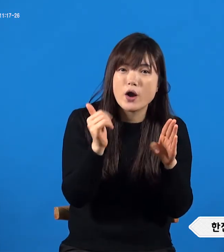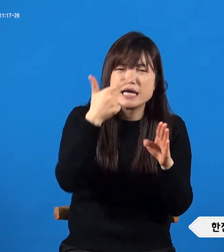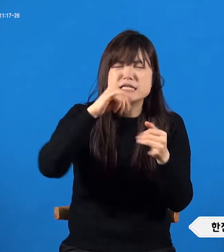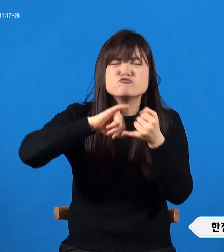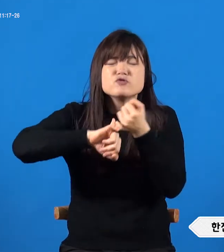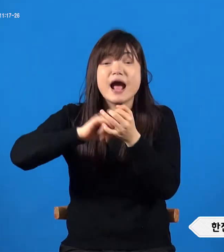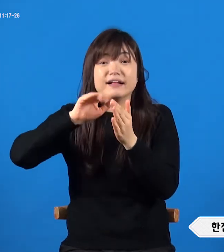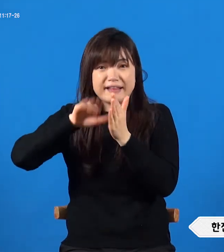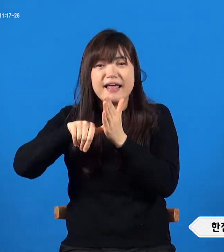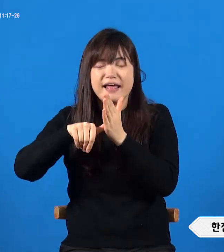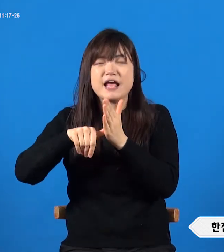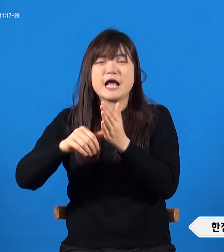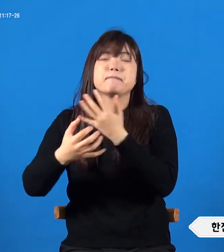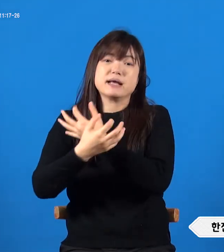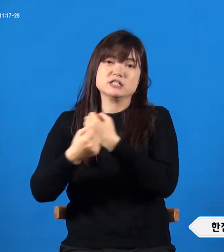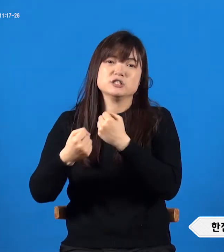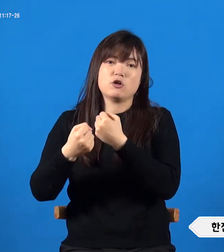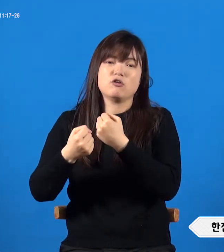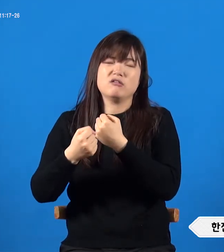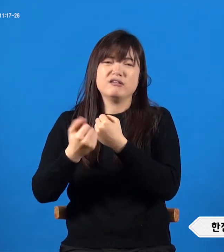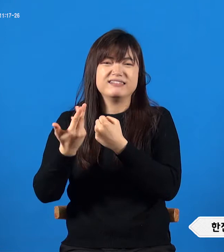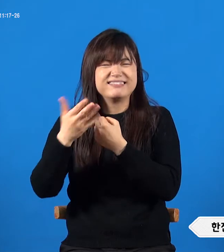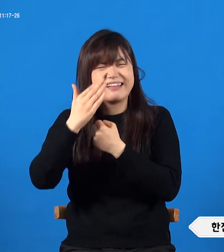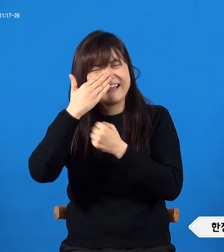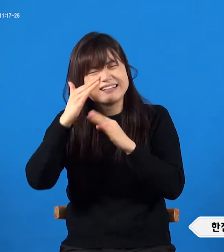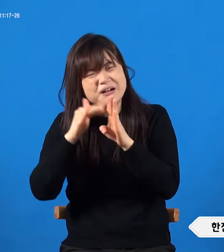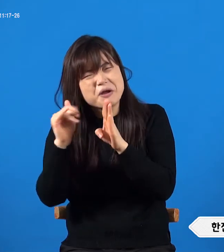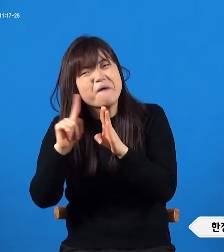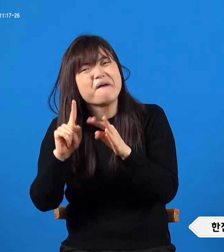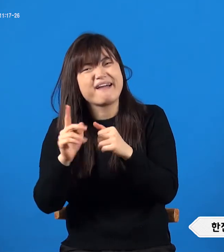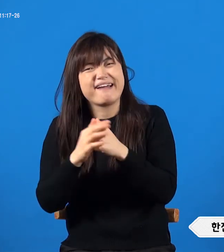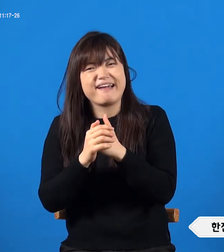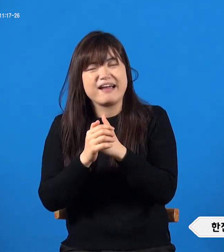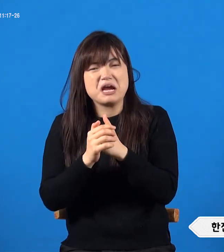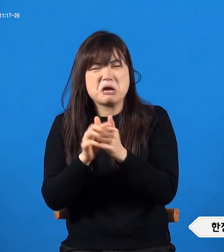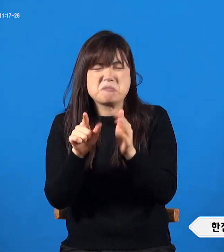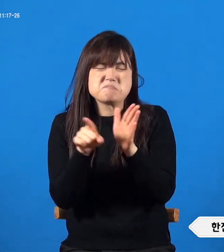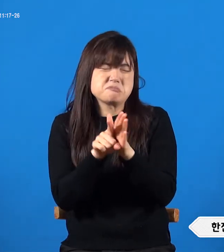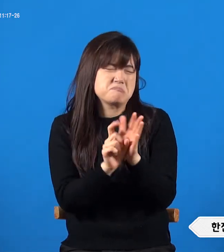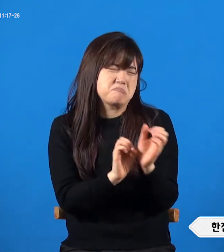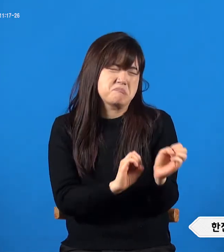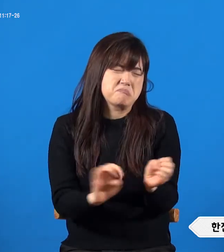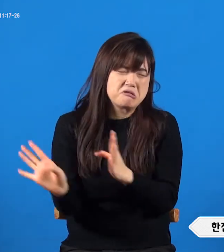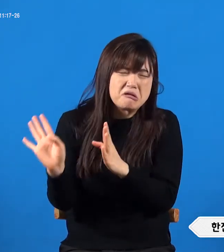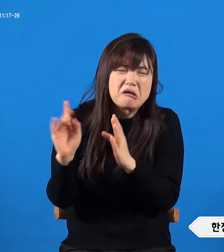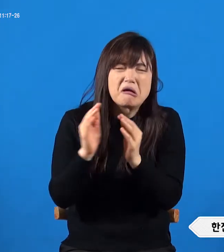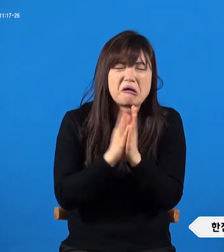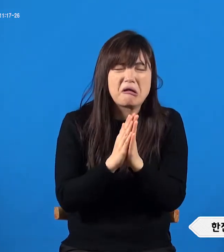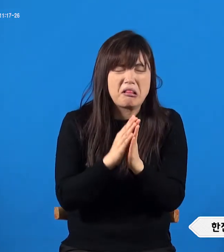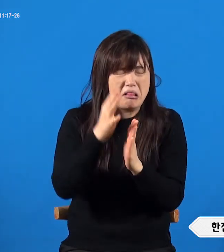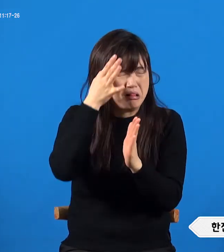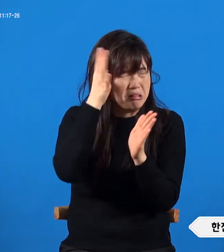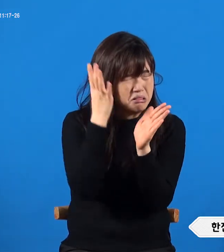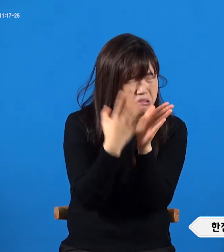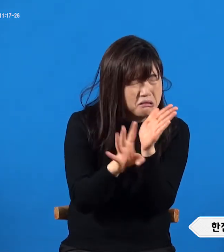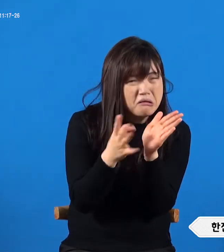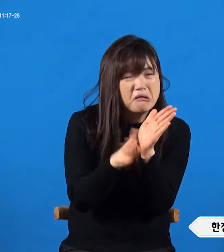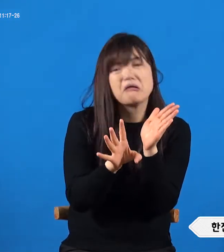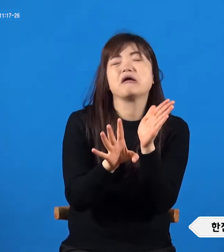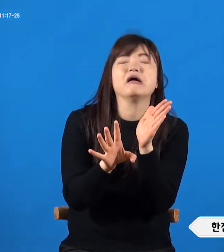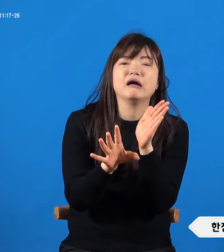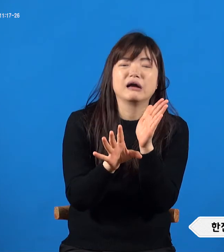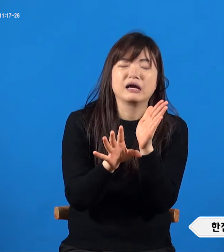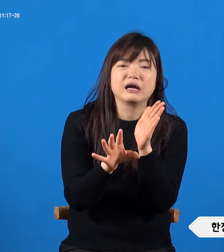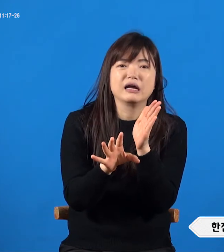이스라엘 백성들과 맺은 언약입니다. 그런데 이스라엘 백성들이 믿음을 버리고 패역한 그런